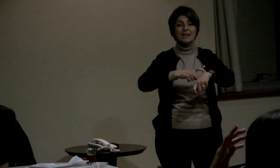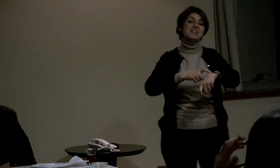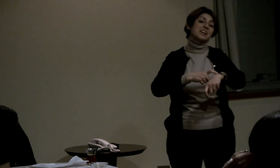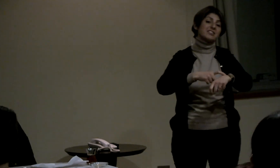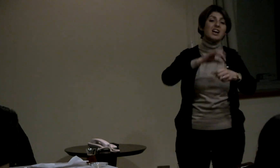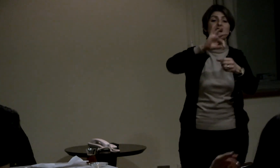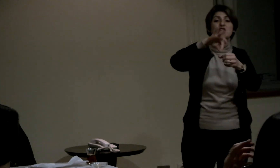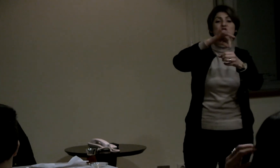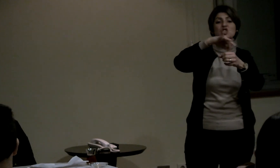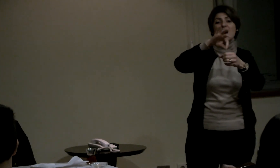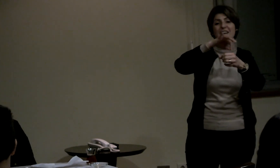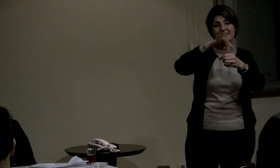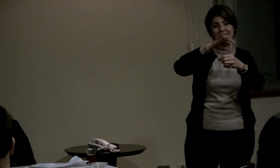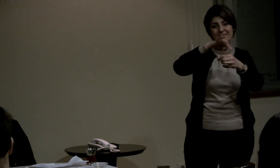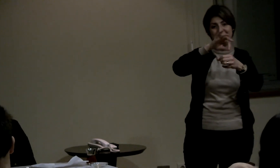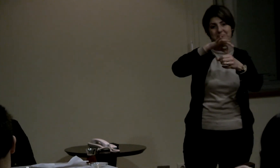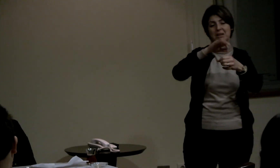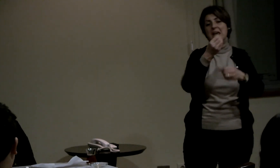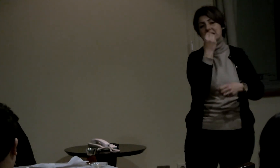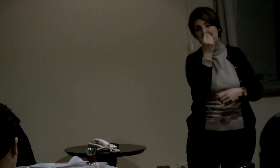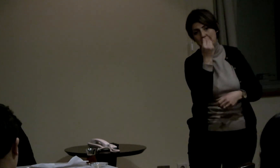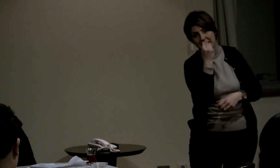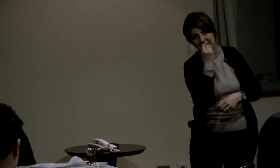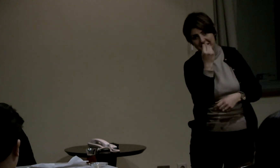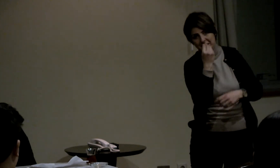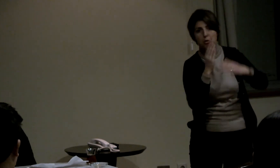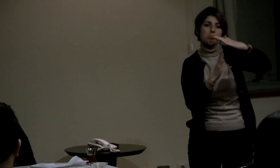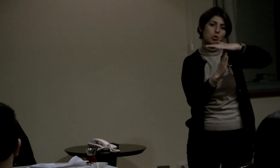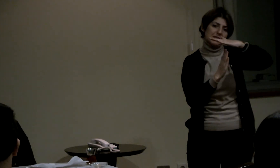Evet. Ya da çay, yemek molası,